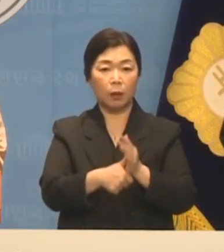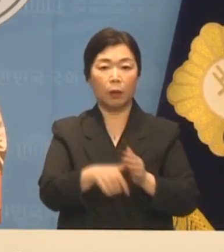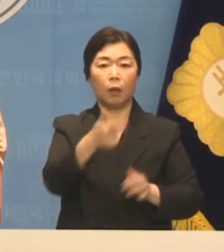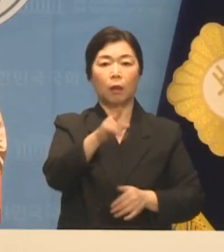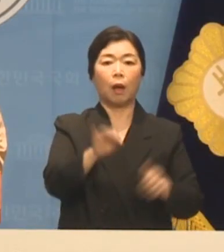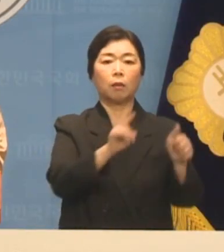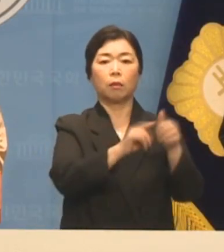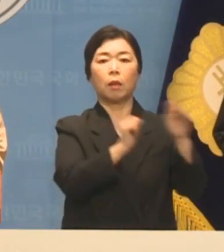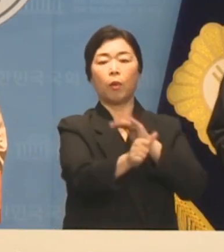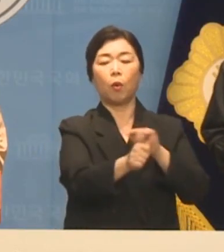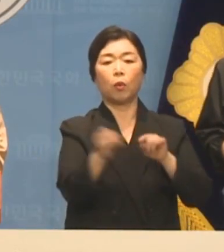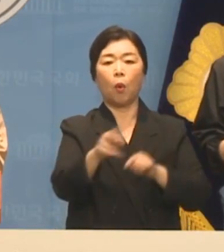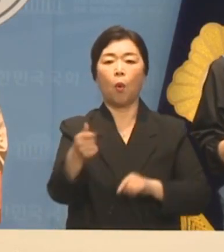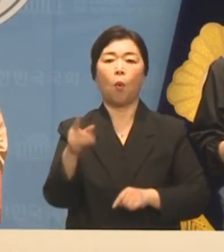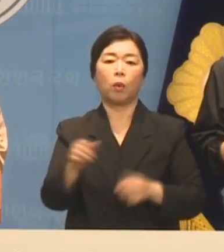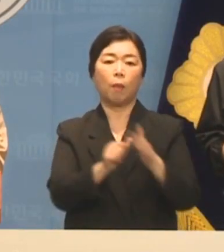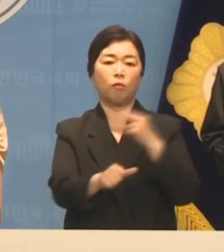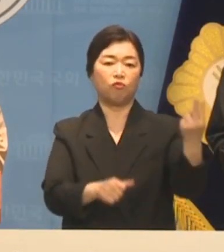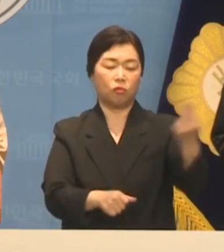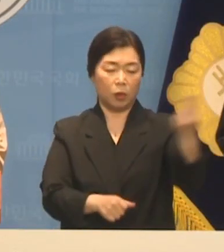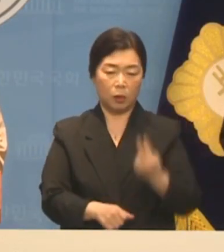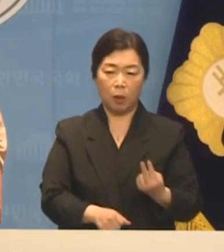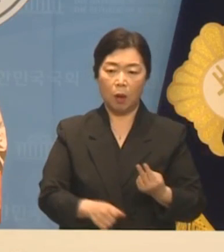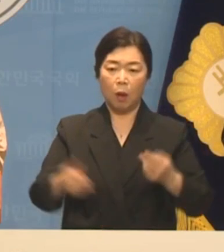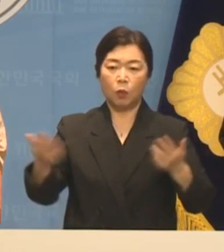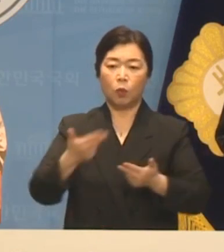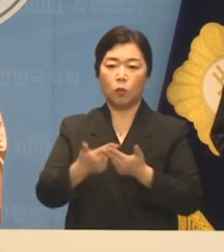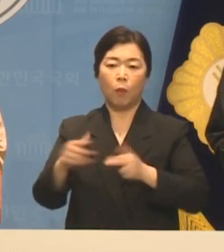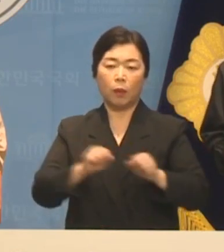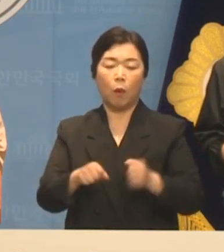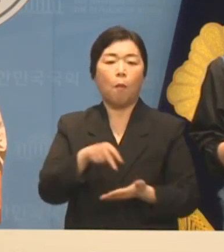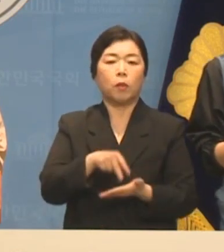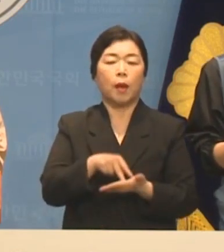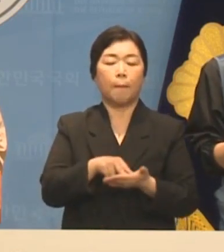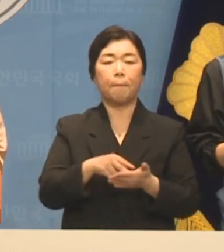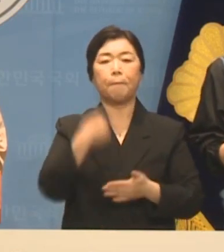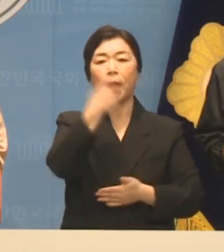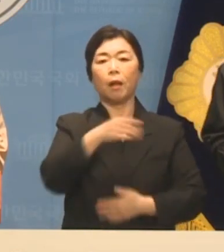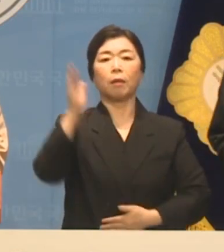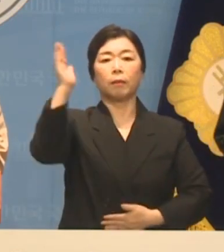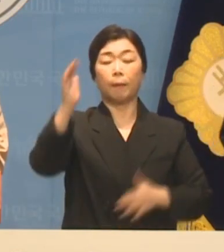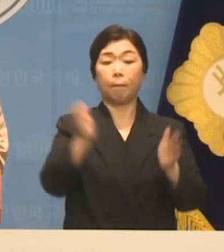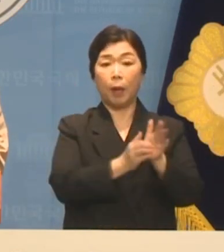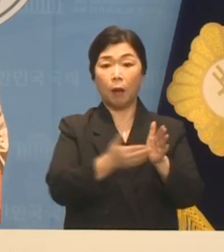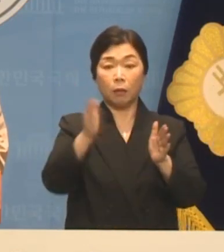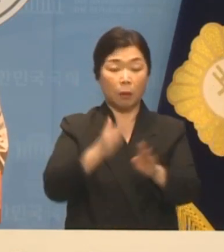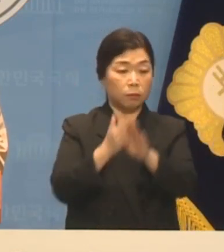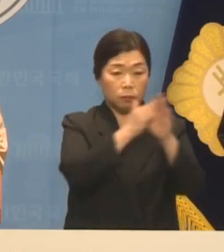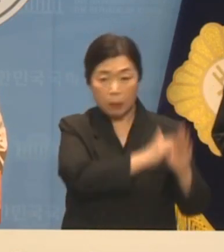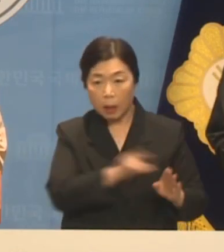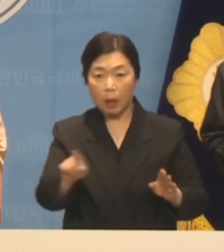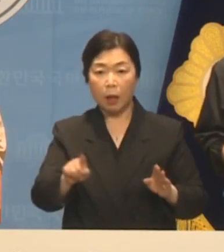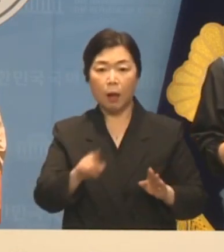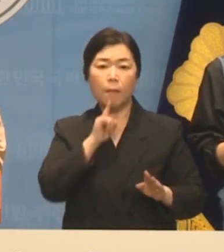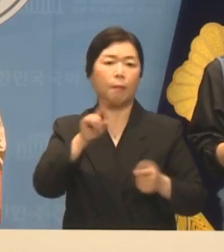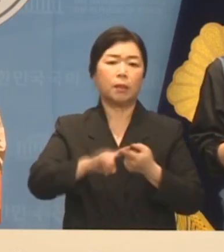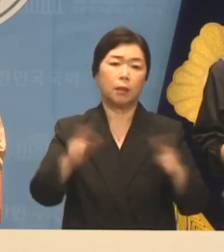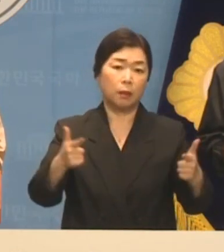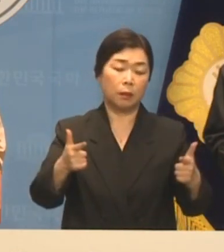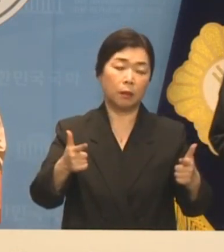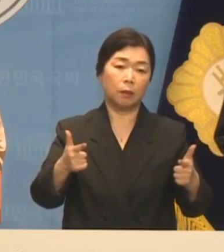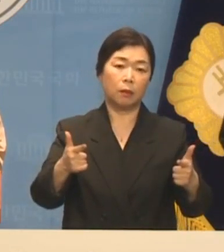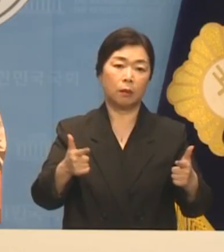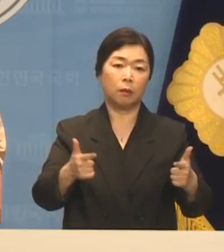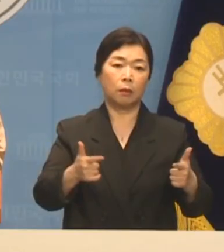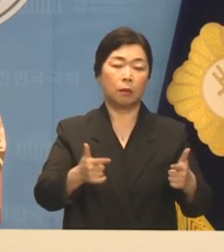CLS 홍현준 대표가 노동자 활동을 보장하겠다고 밝힌 것과도 앞뒤가 다른 행태이다. 합의가 이루어진 지